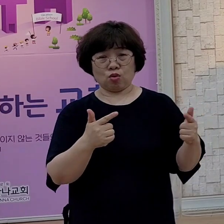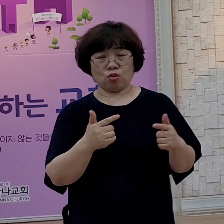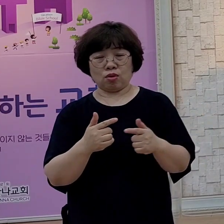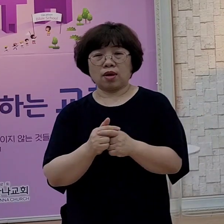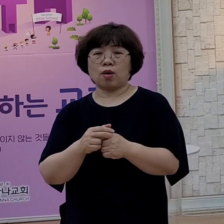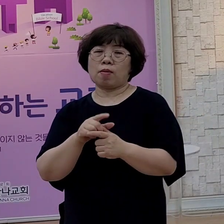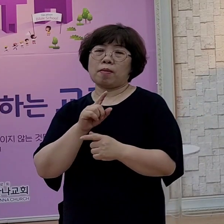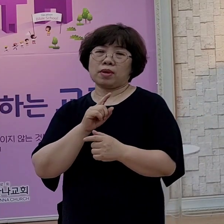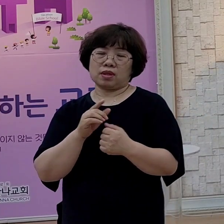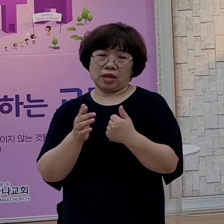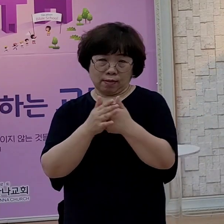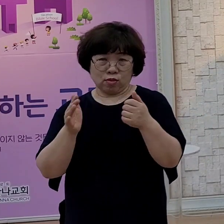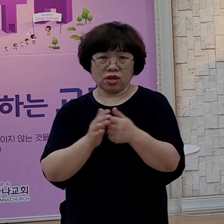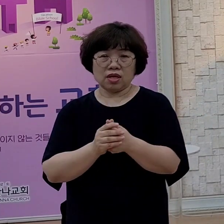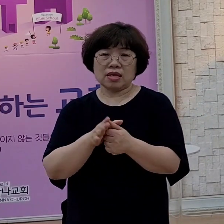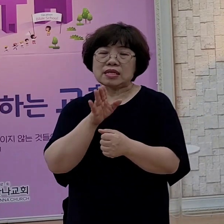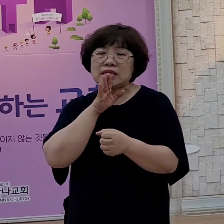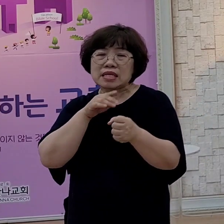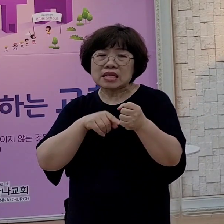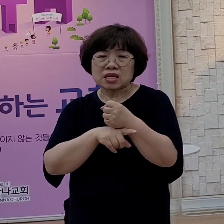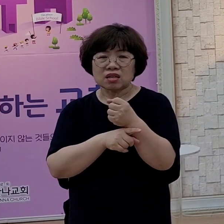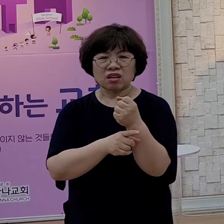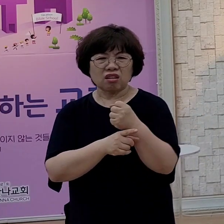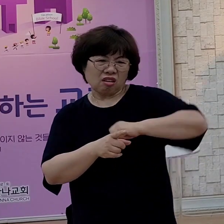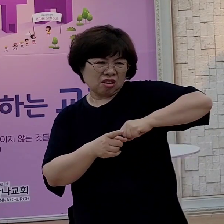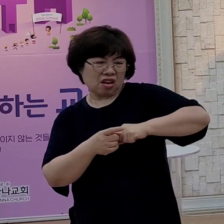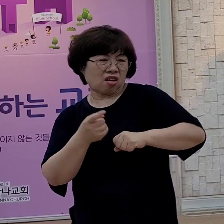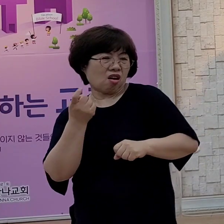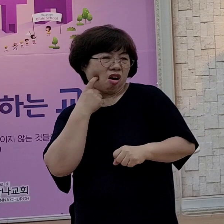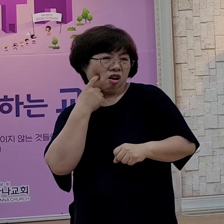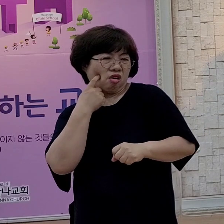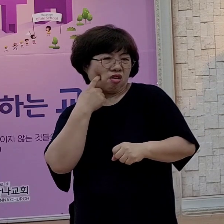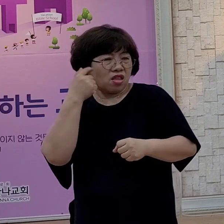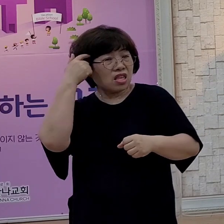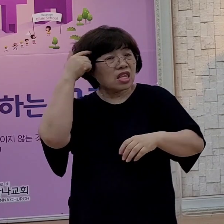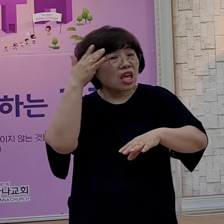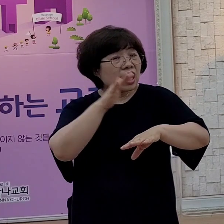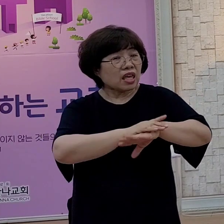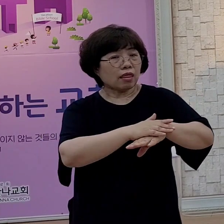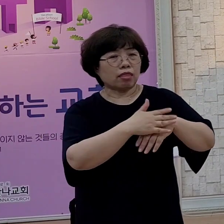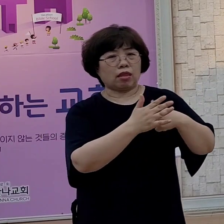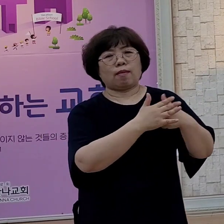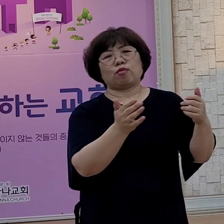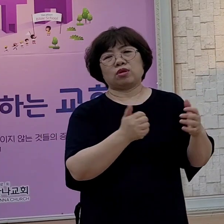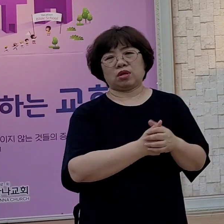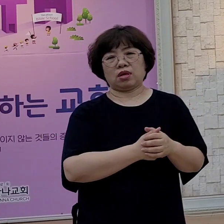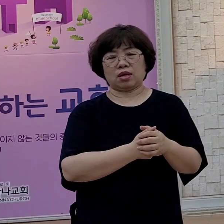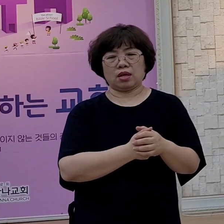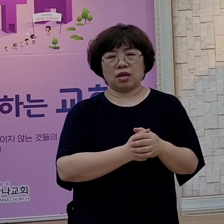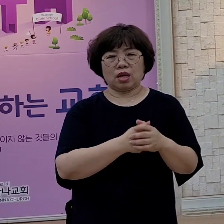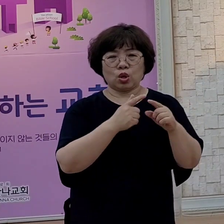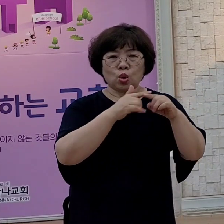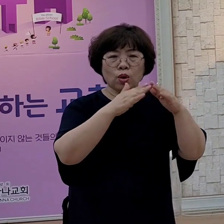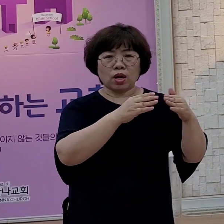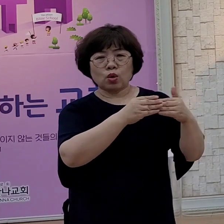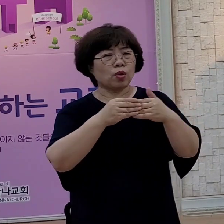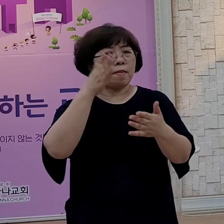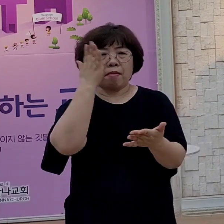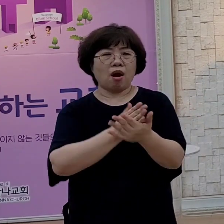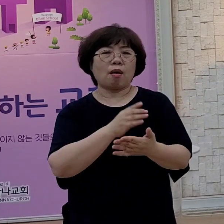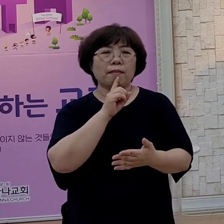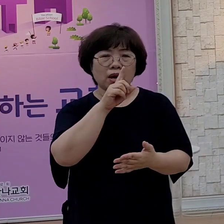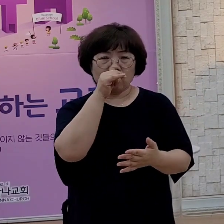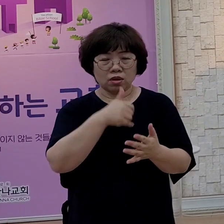말합니까? 진리를 거스르는 거짓 지혜다. 이렇게 말씀하고 있습니다. 또 한 가지